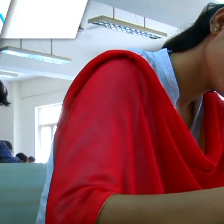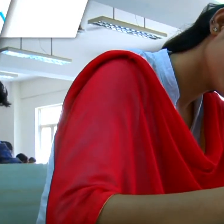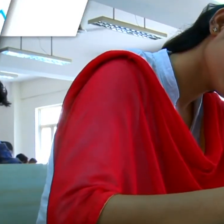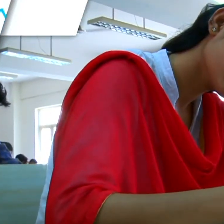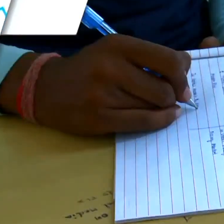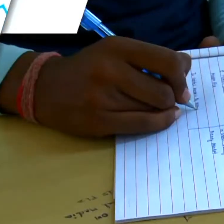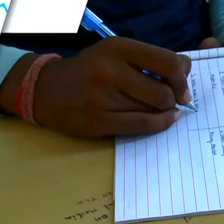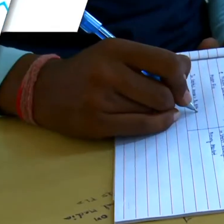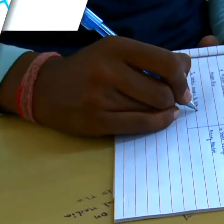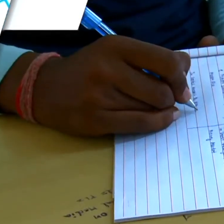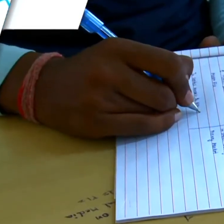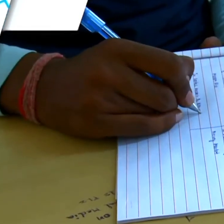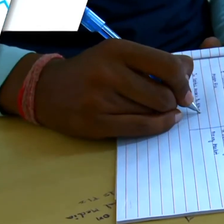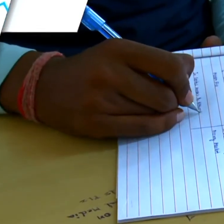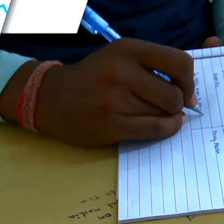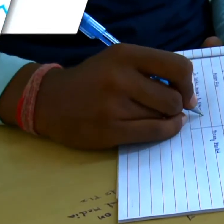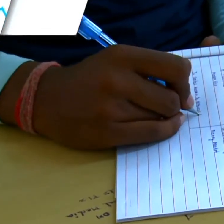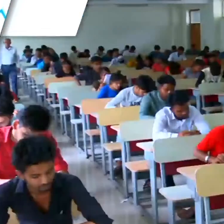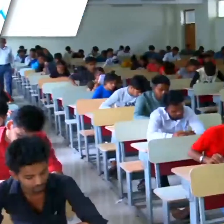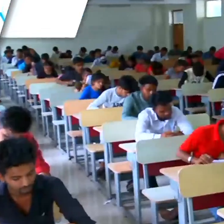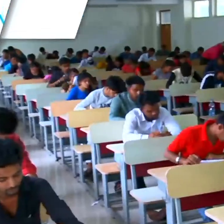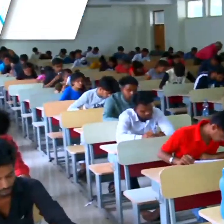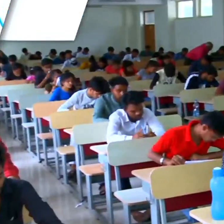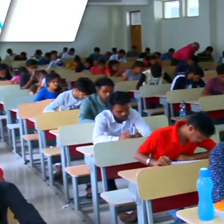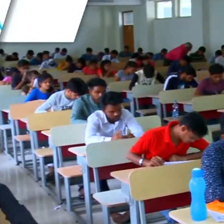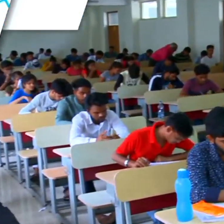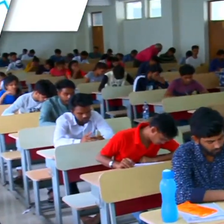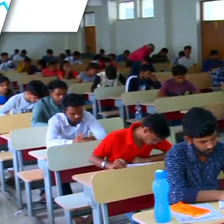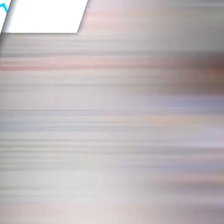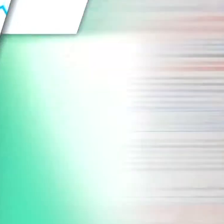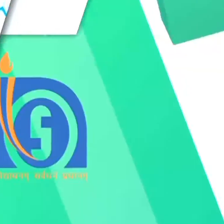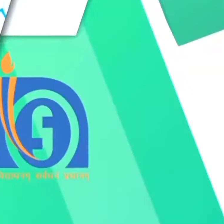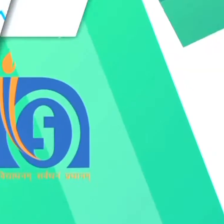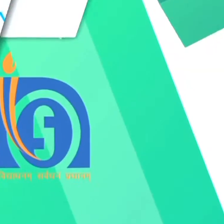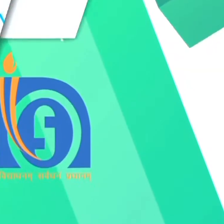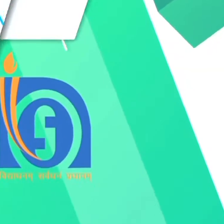को सैद्धांतिक व प्रायोगिक परीक्षा उत्तीर्ण करने पर प्रमाणन किया जाता है।